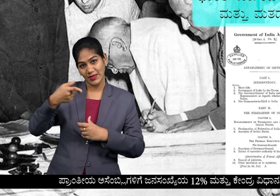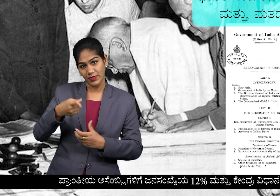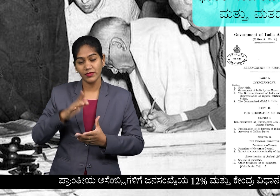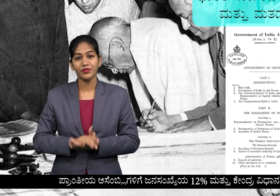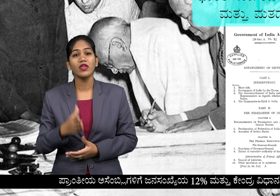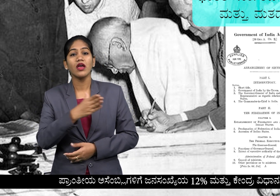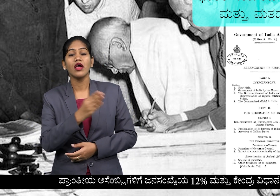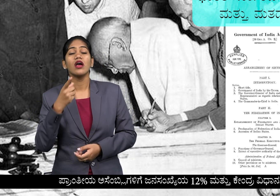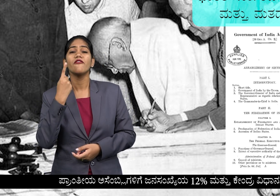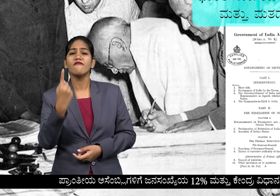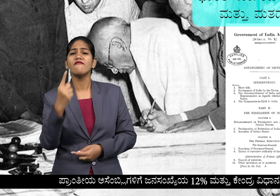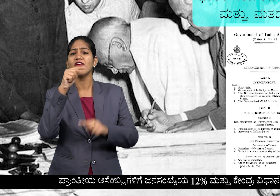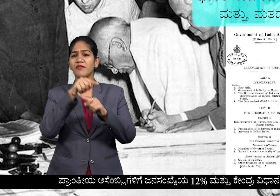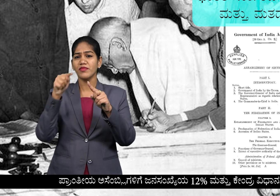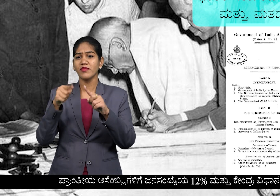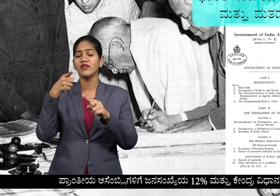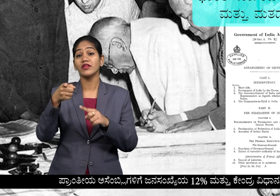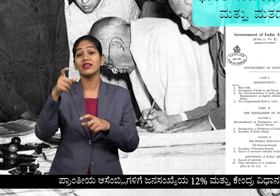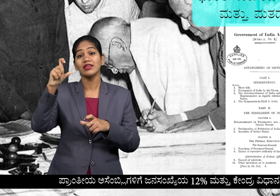1%.